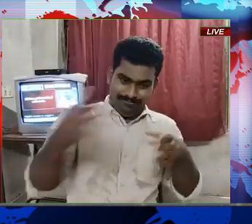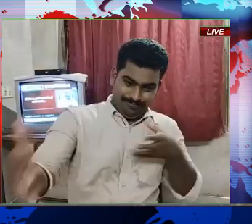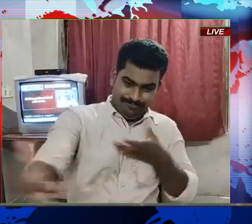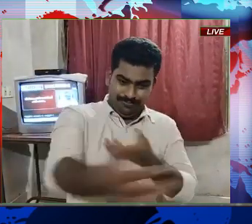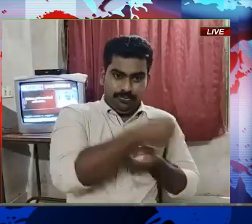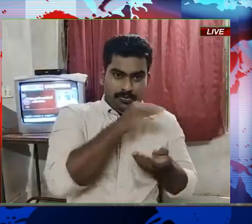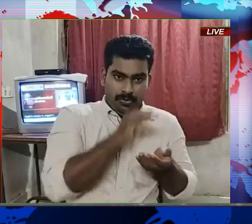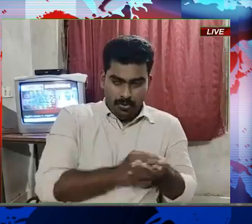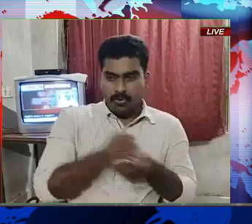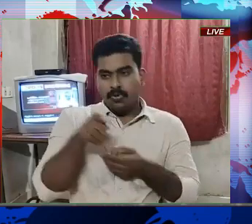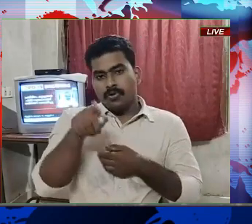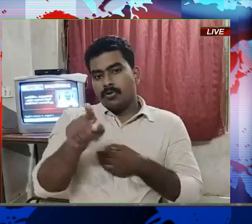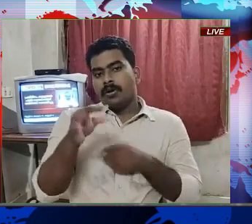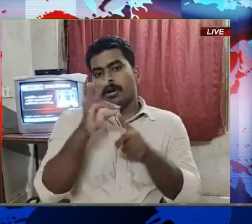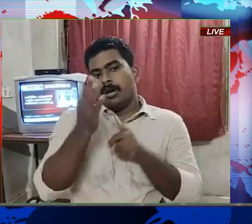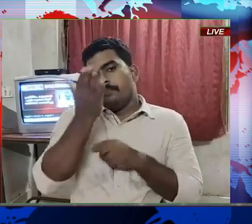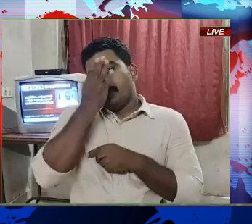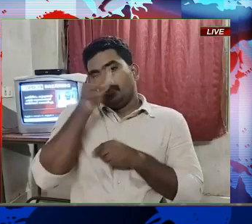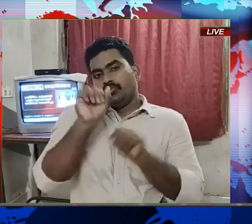സ്വീകരിക്കേണ്ടതായിട്ടില്ല.